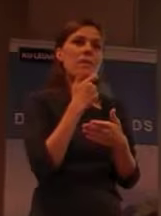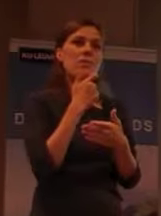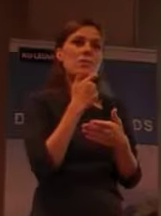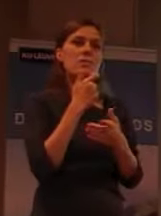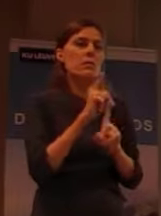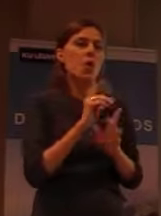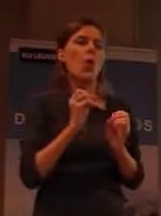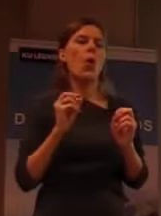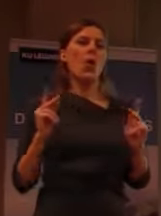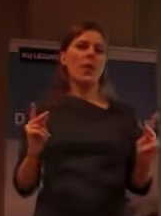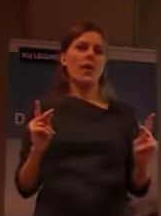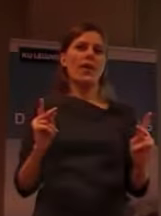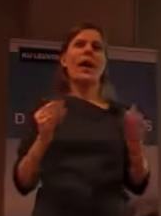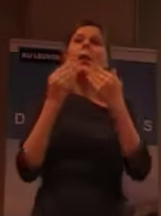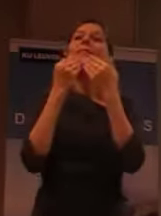Thank you.